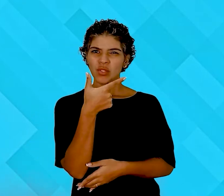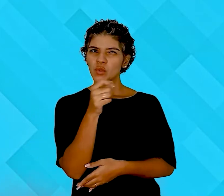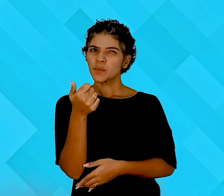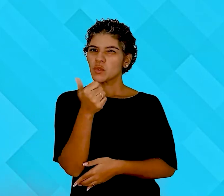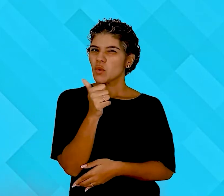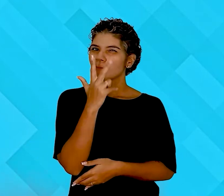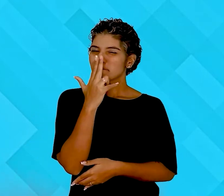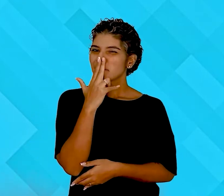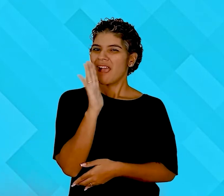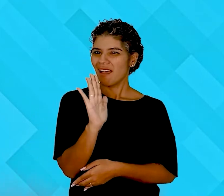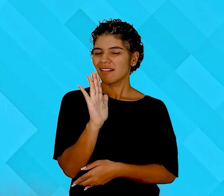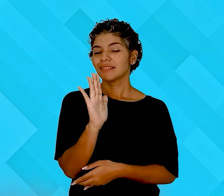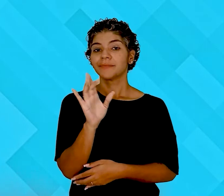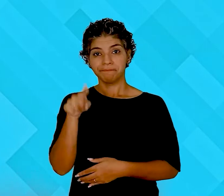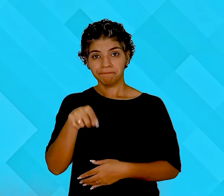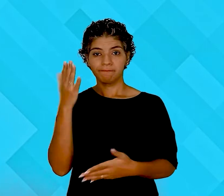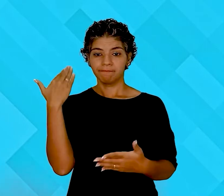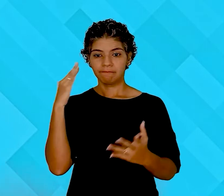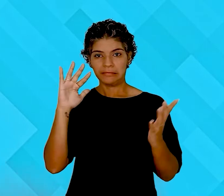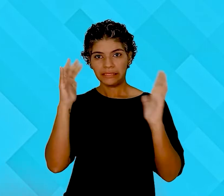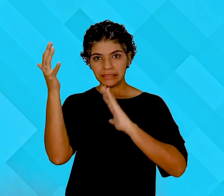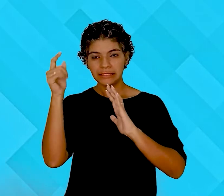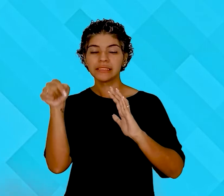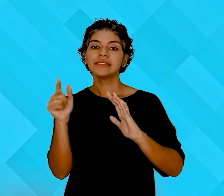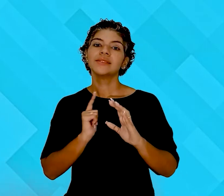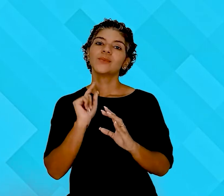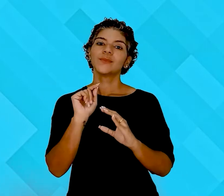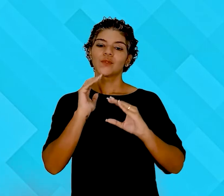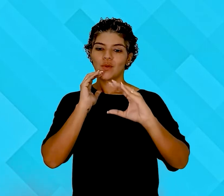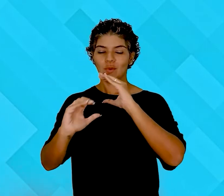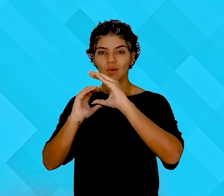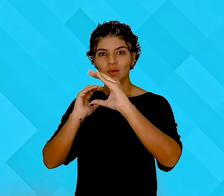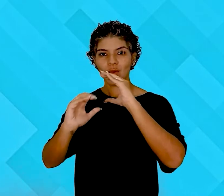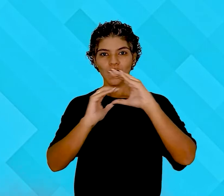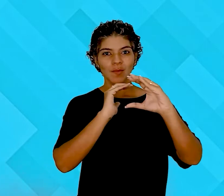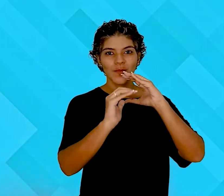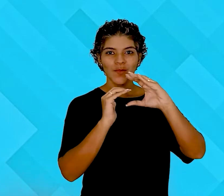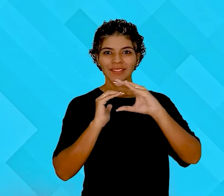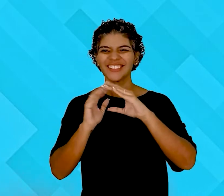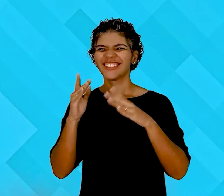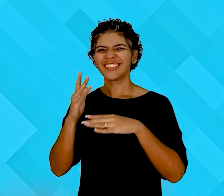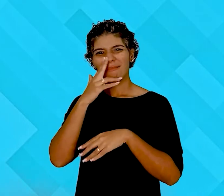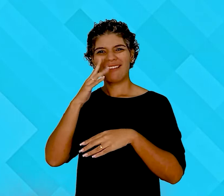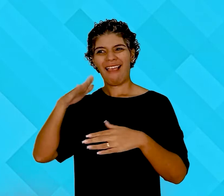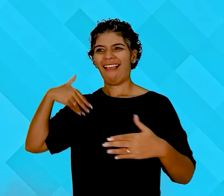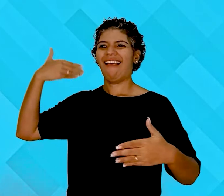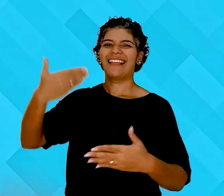a comunicação mantinha o movimento de um para muitos. Numa divulgação de um filme, poxa, uma coisa que é feita para tocar,